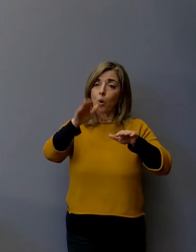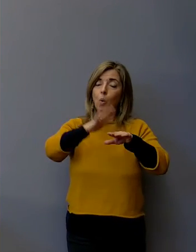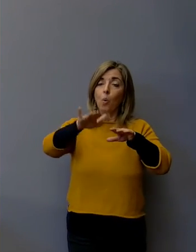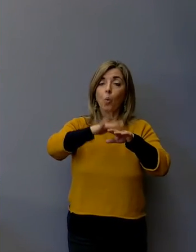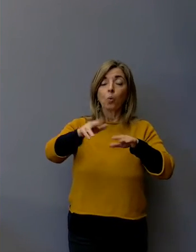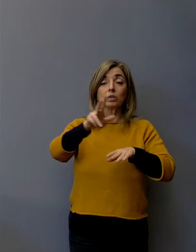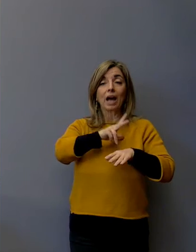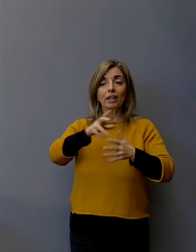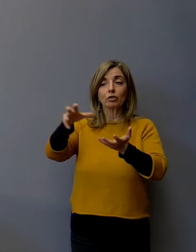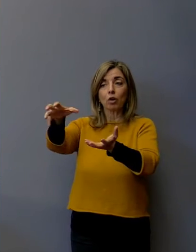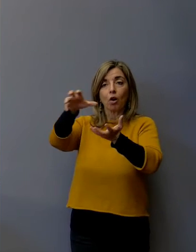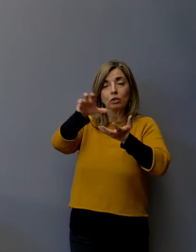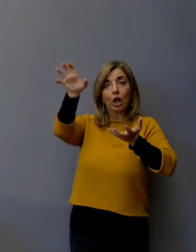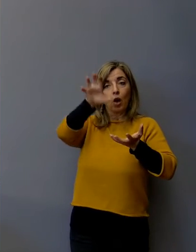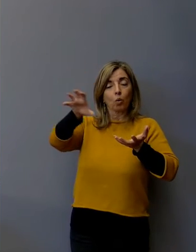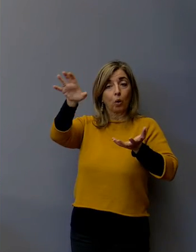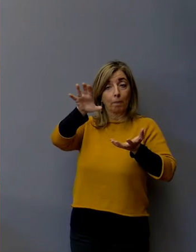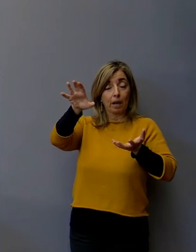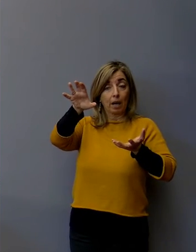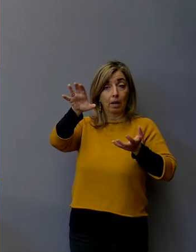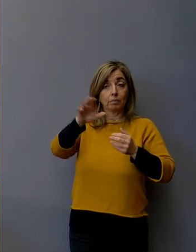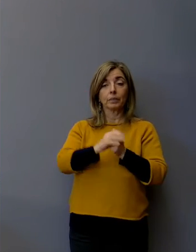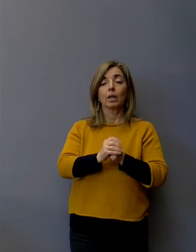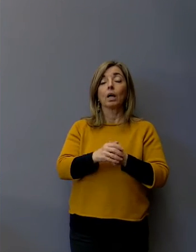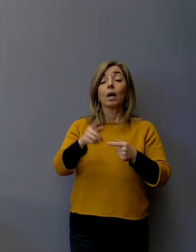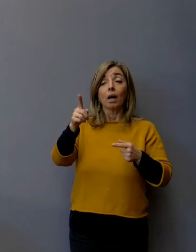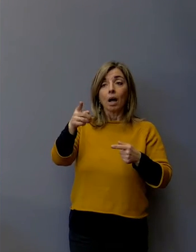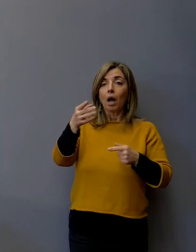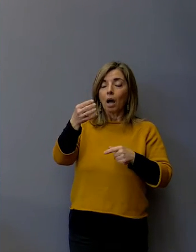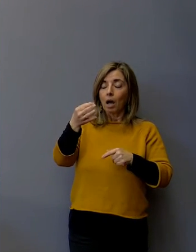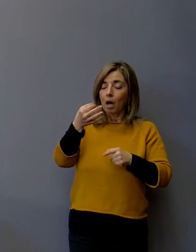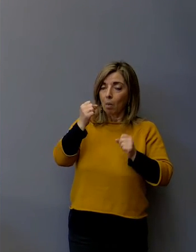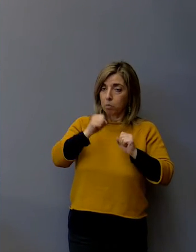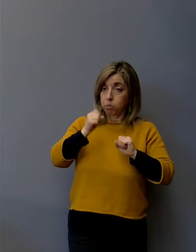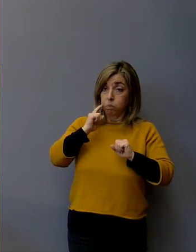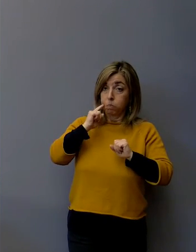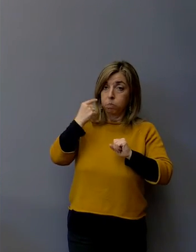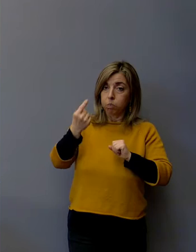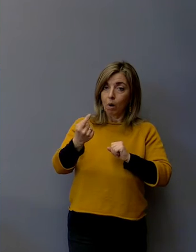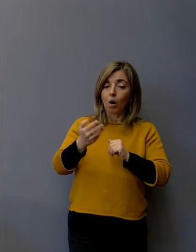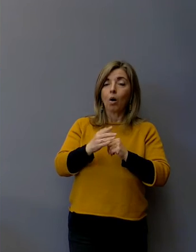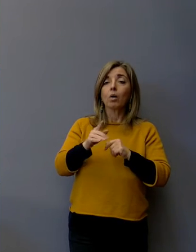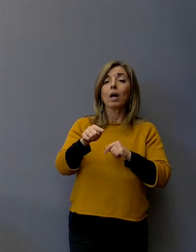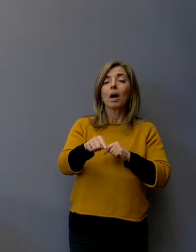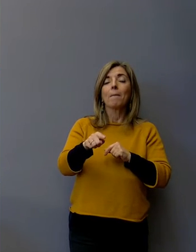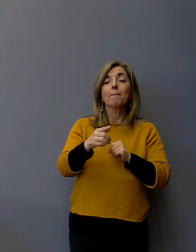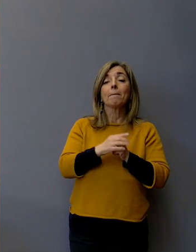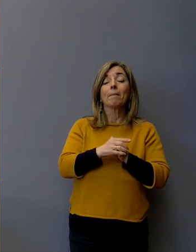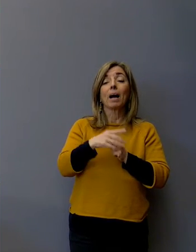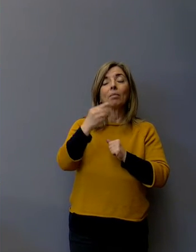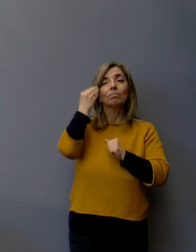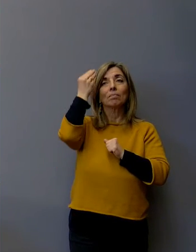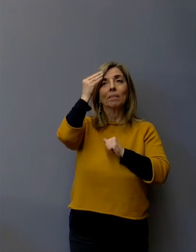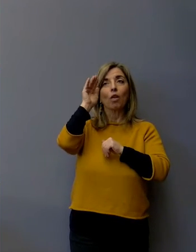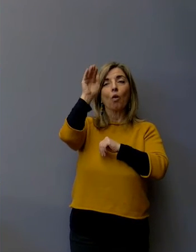prima dal dopoguerra per non sprecare questa opportunità serve una visione un'idea di futuro che non può essere legata esclusiva mente a quello che